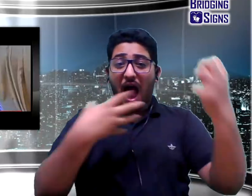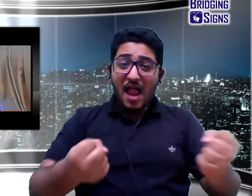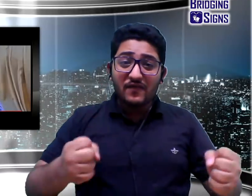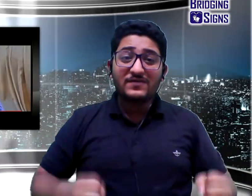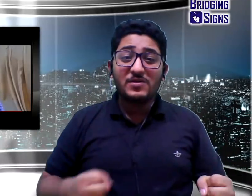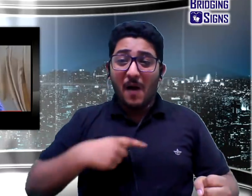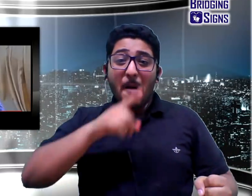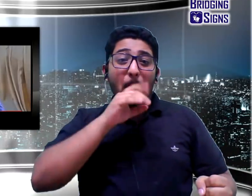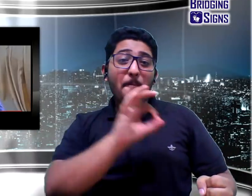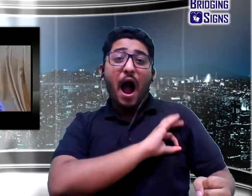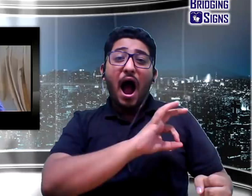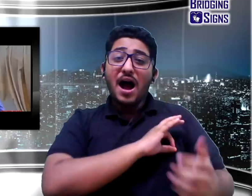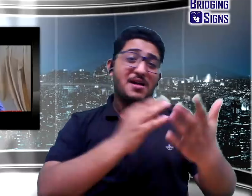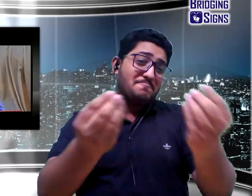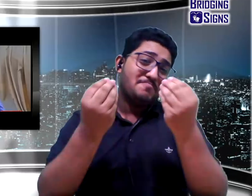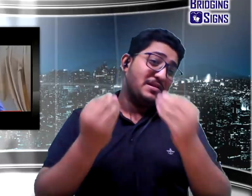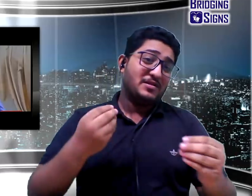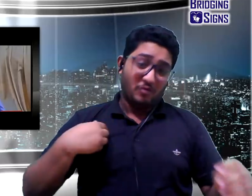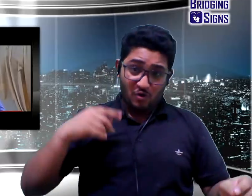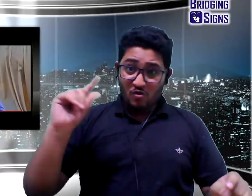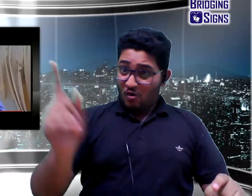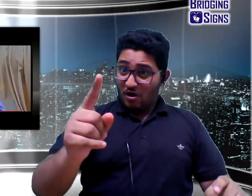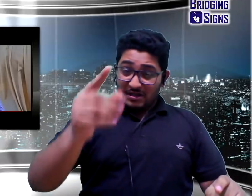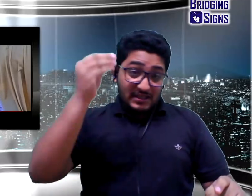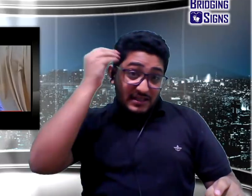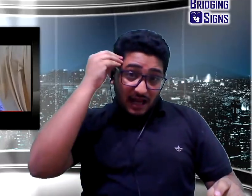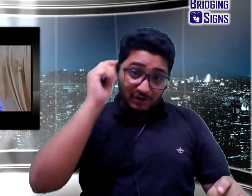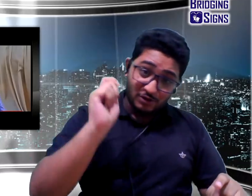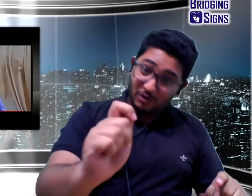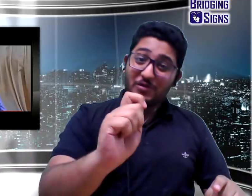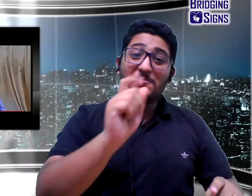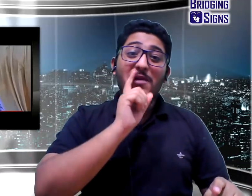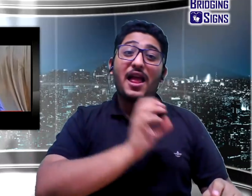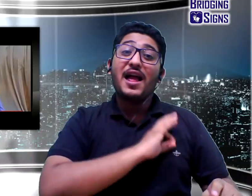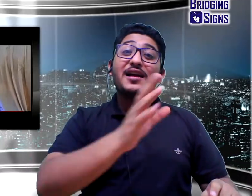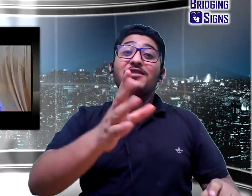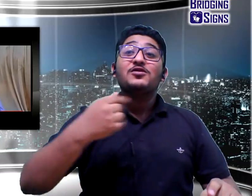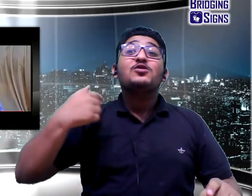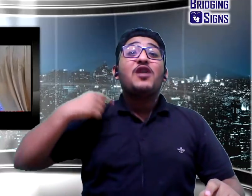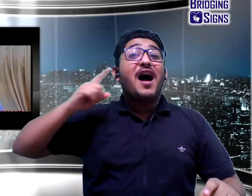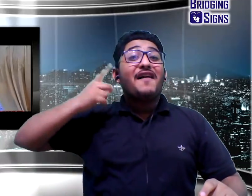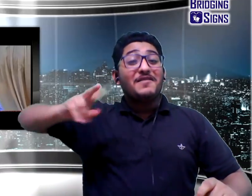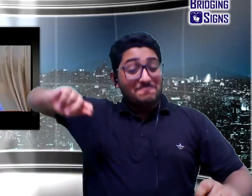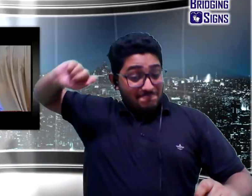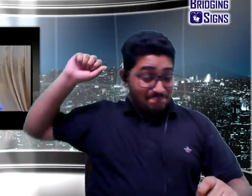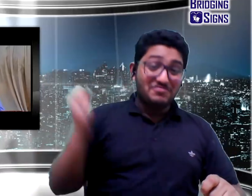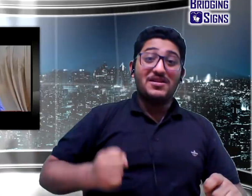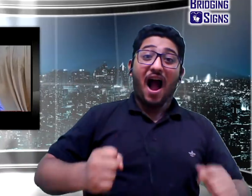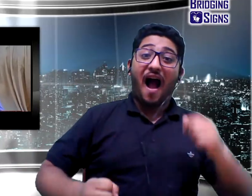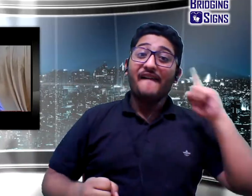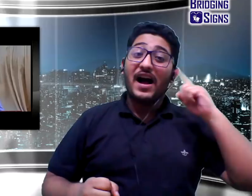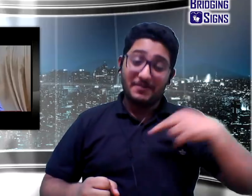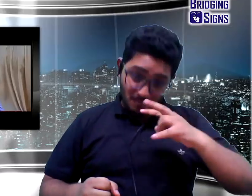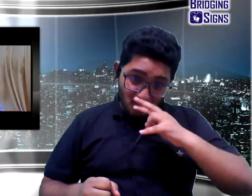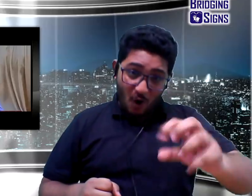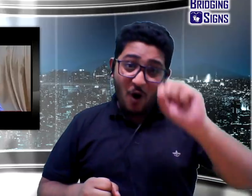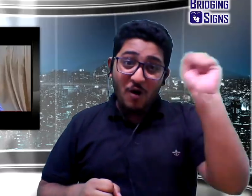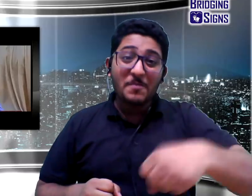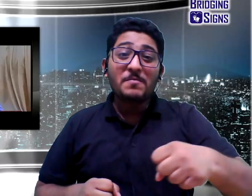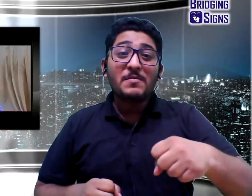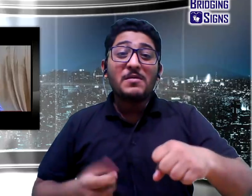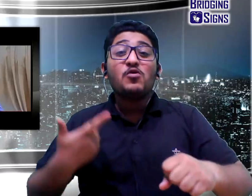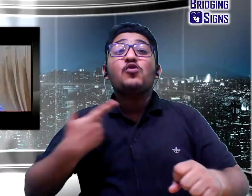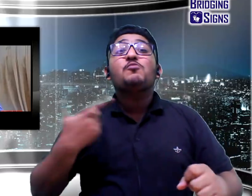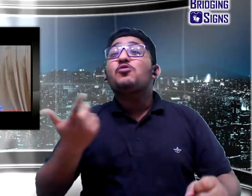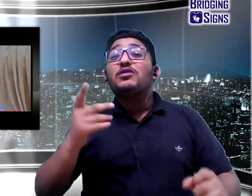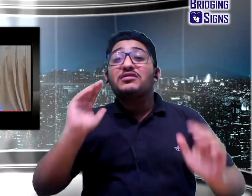कहना खान साहब मेरी गल याद रखना, यह मैं जे डंके की चोट के उत्ते कह रहा, इस